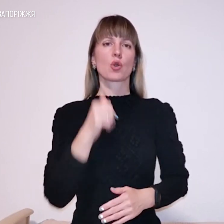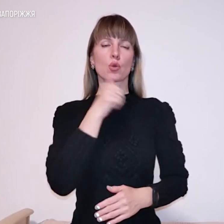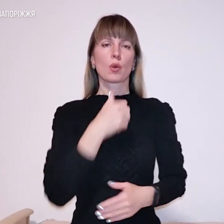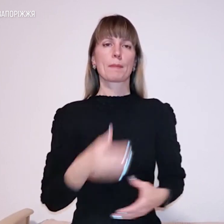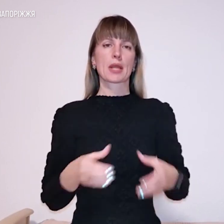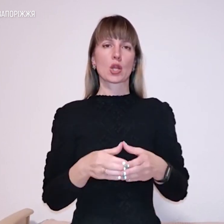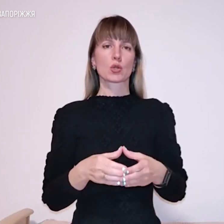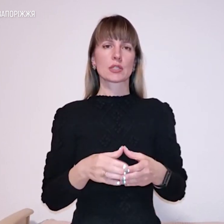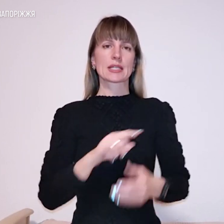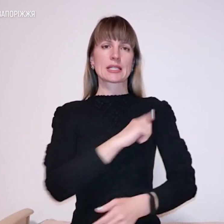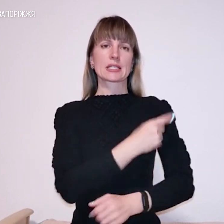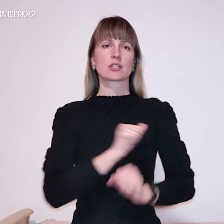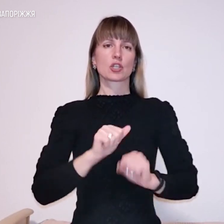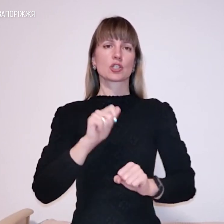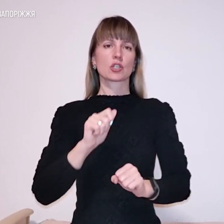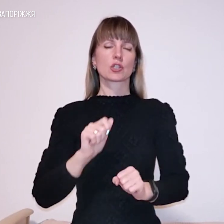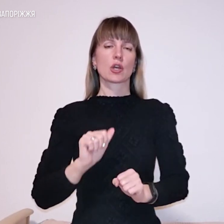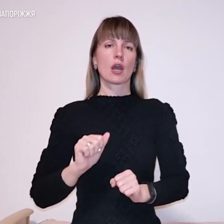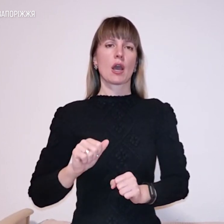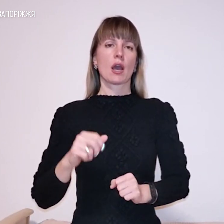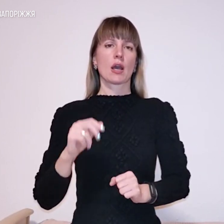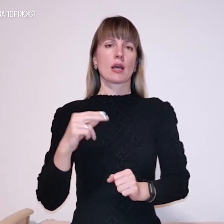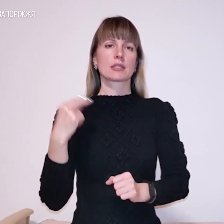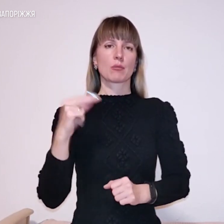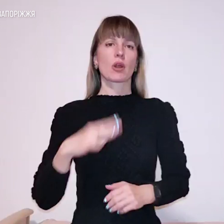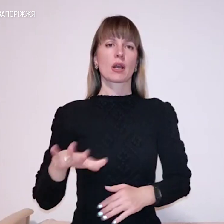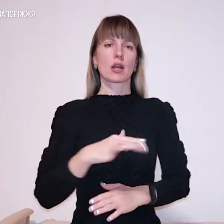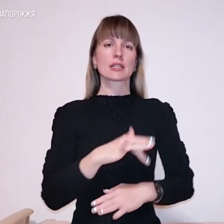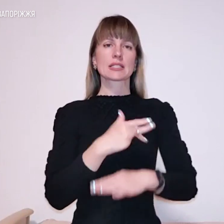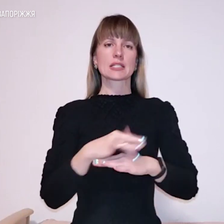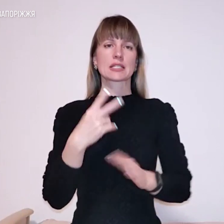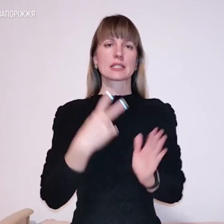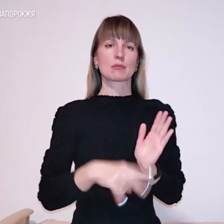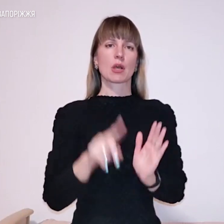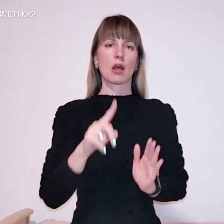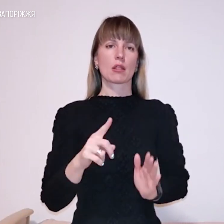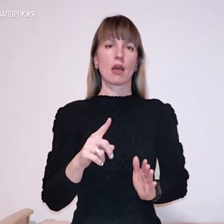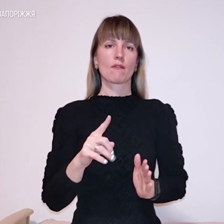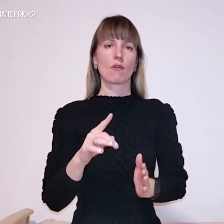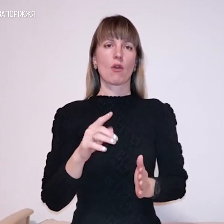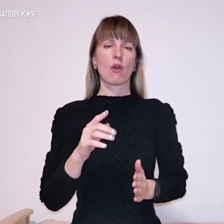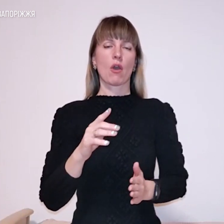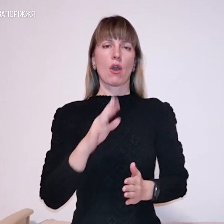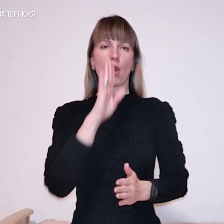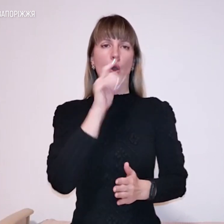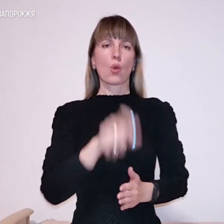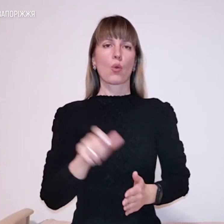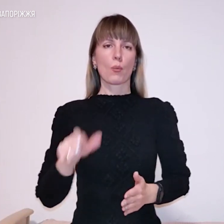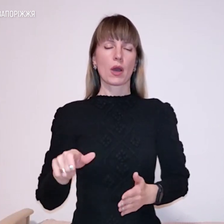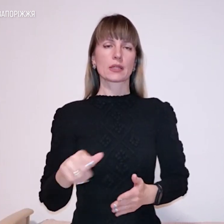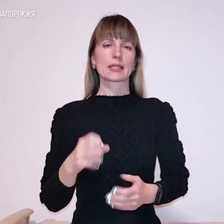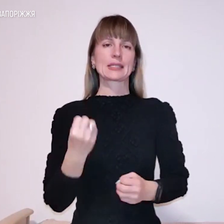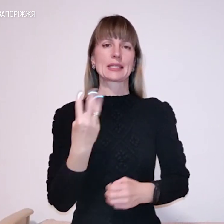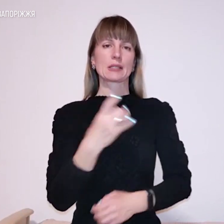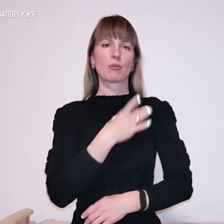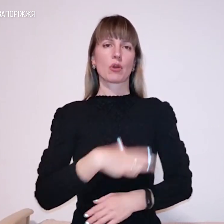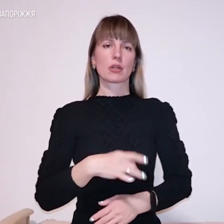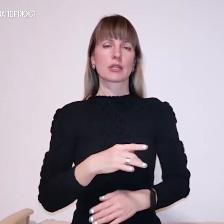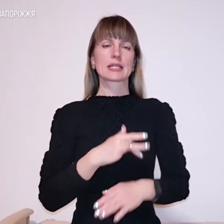підрозділами Сил оборони Запорізького краю знищено 71 окупанта, 13 поранено, знищено 4